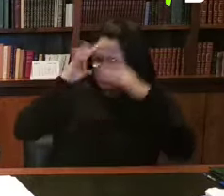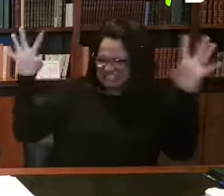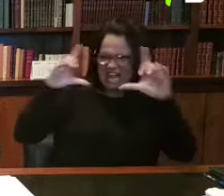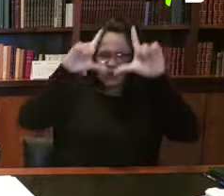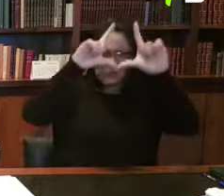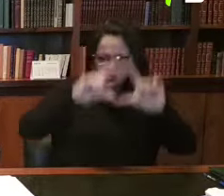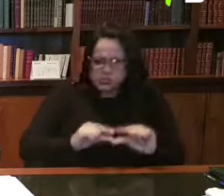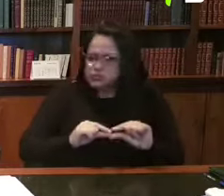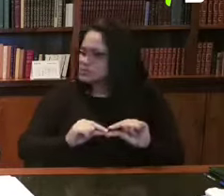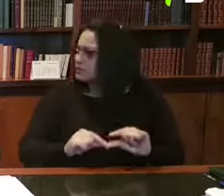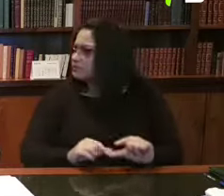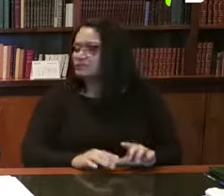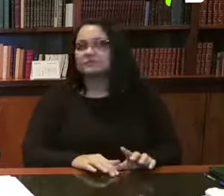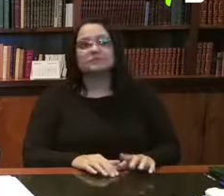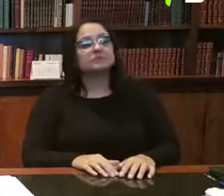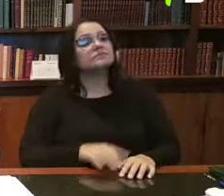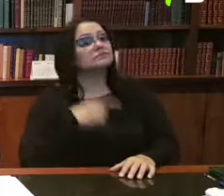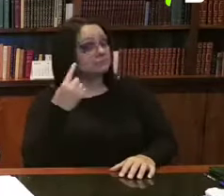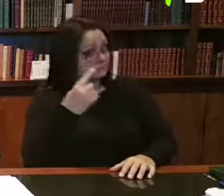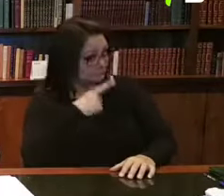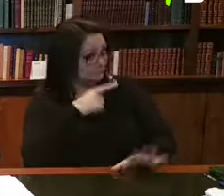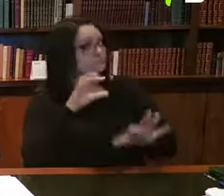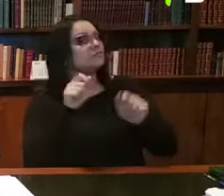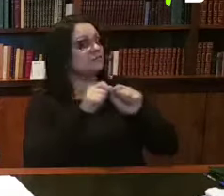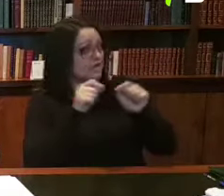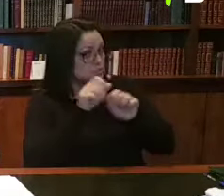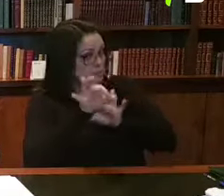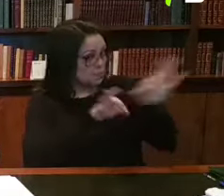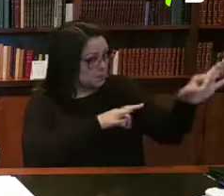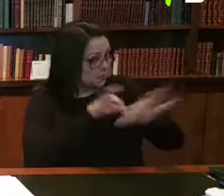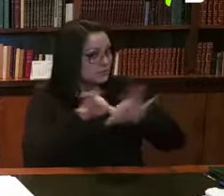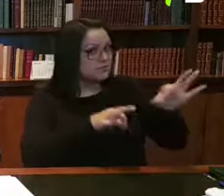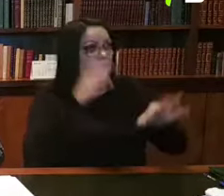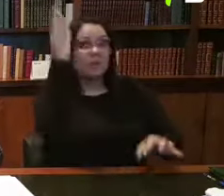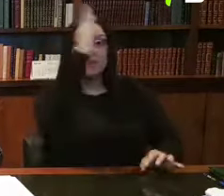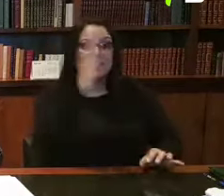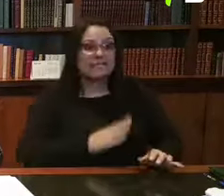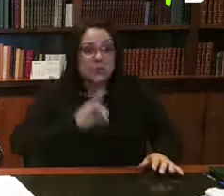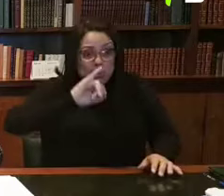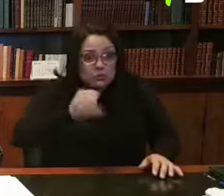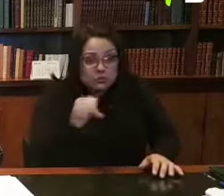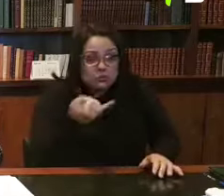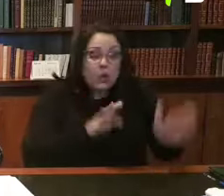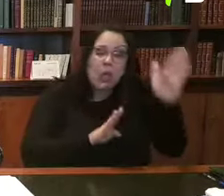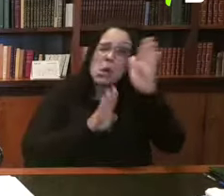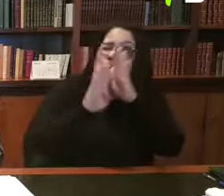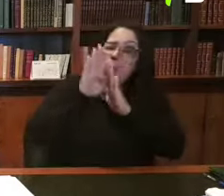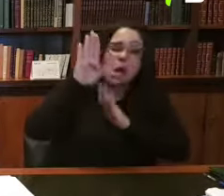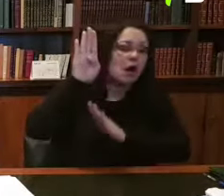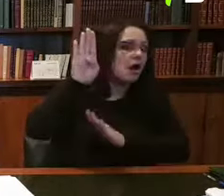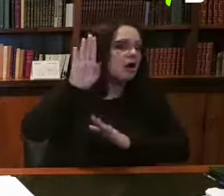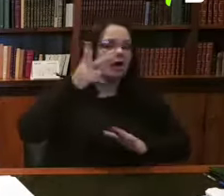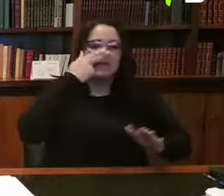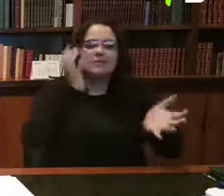não imaginava chegar esse ponto nós tínhamos um projeto seu cinema que o brasil tinha o juro muito alto paraíso de quem vivia dizendo